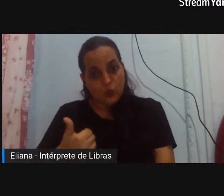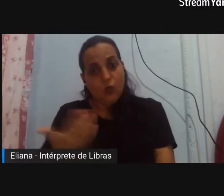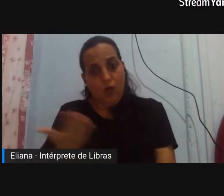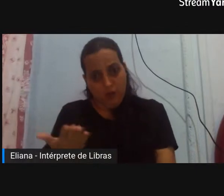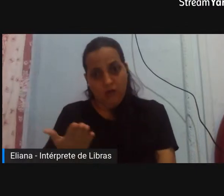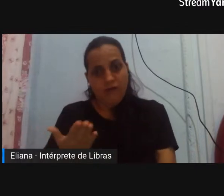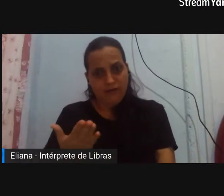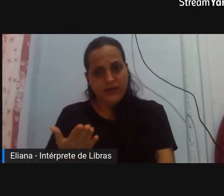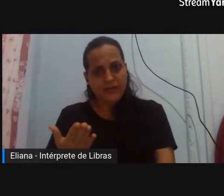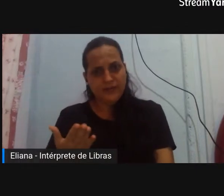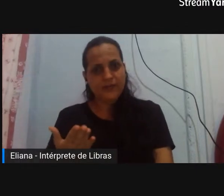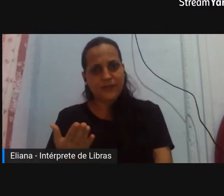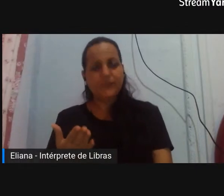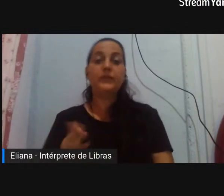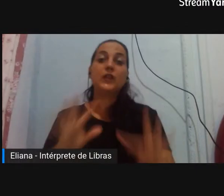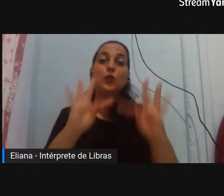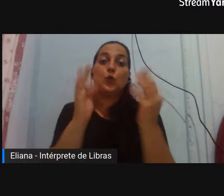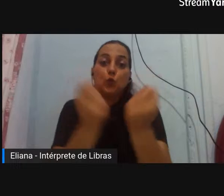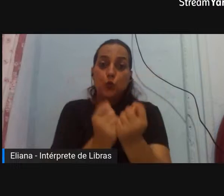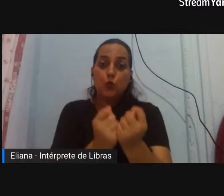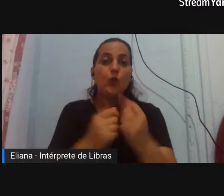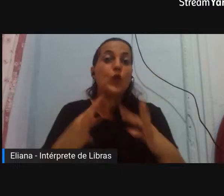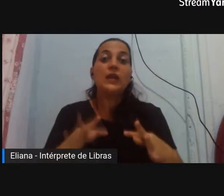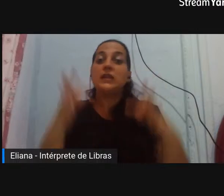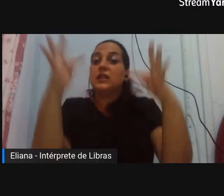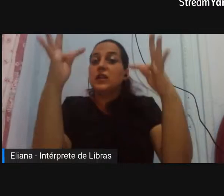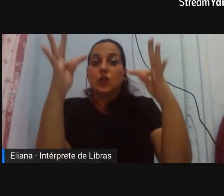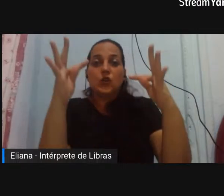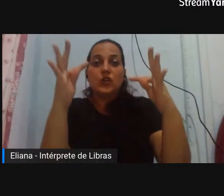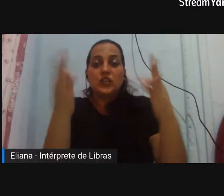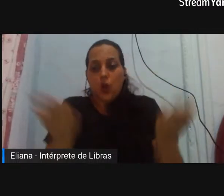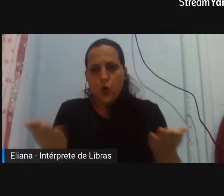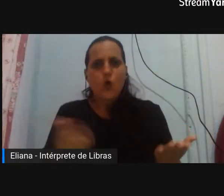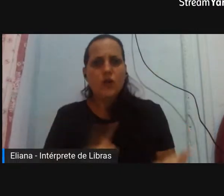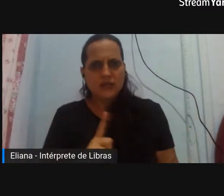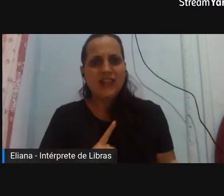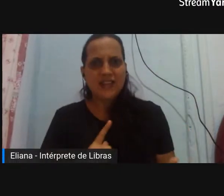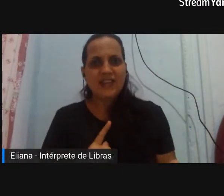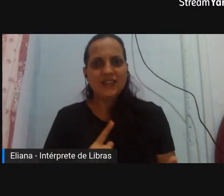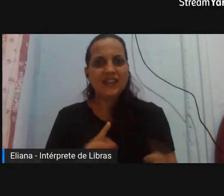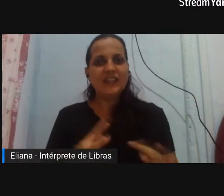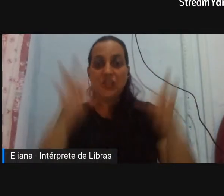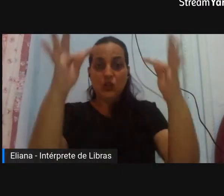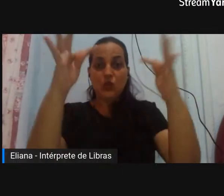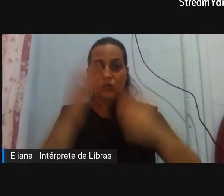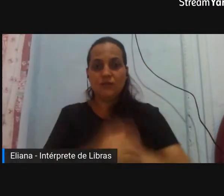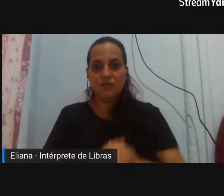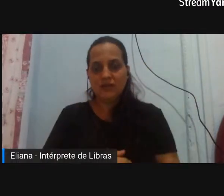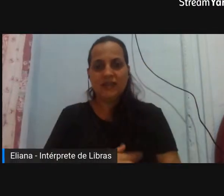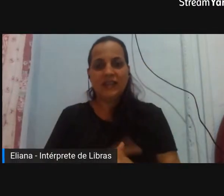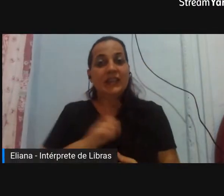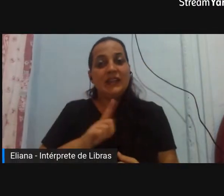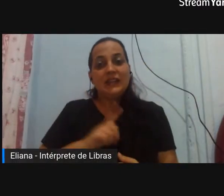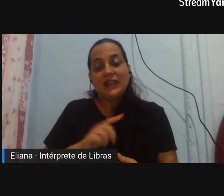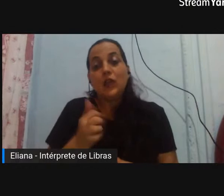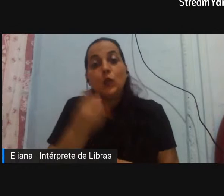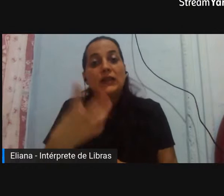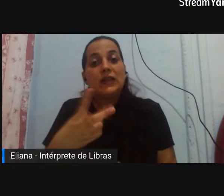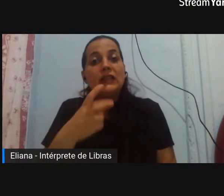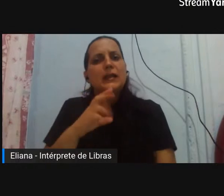quase a totalidade das nossas tecnologias tem de 2 a 5 anos de